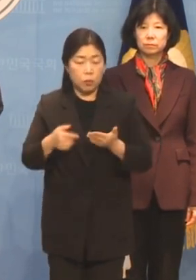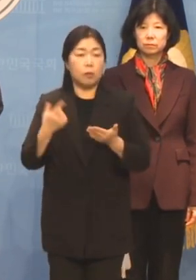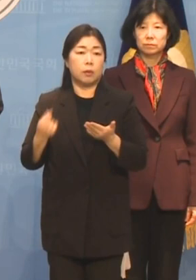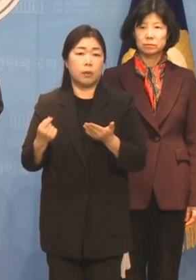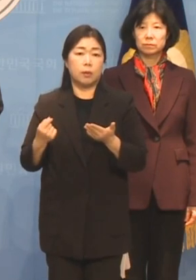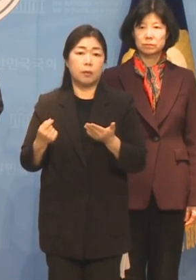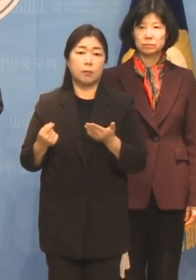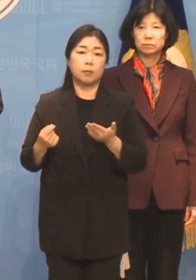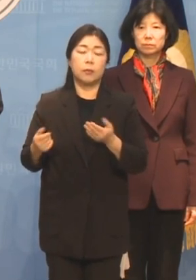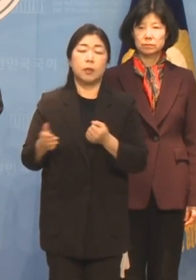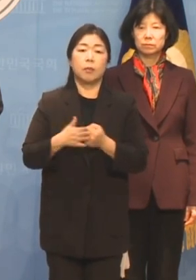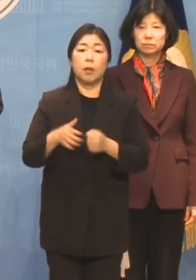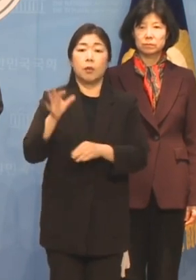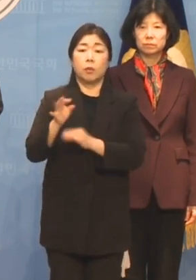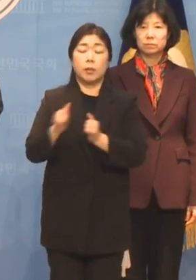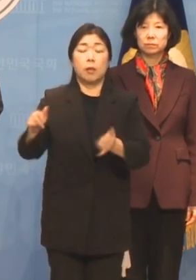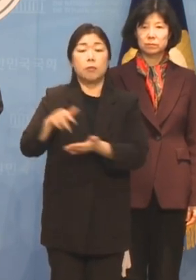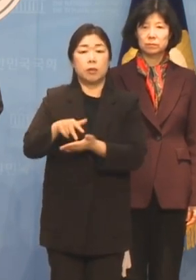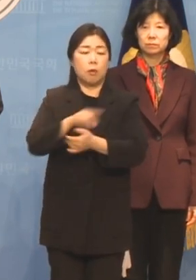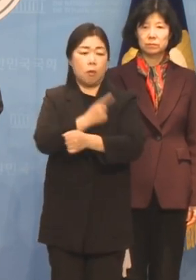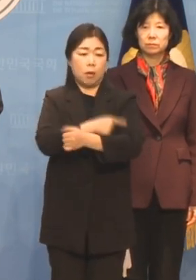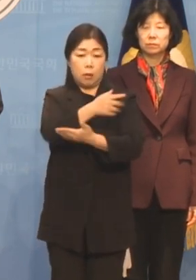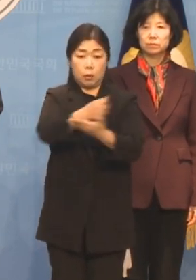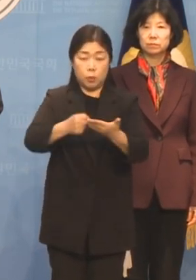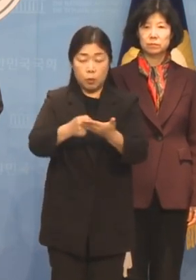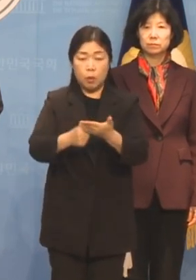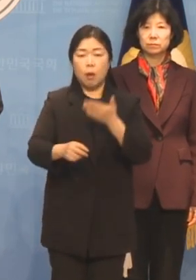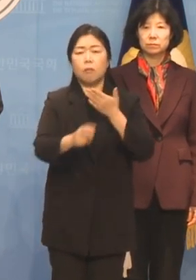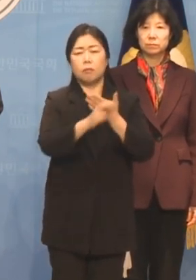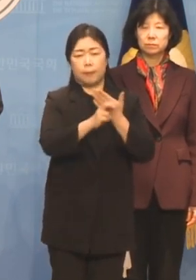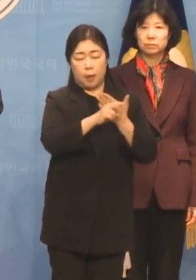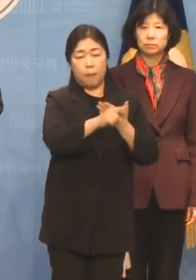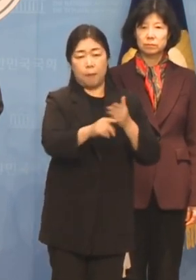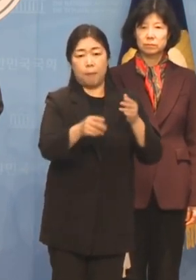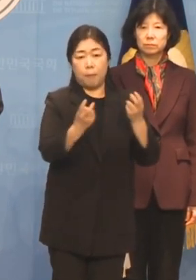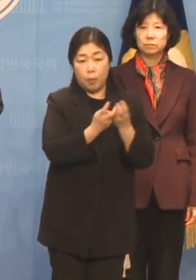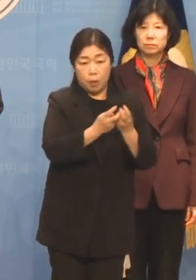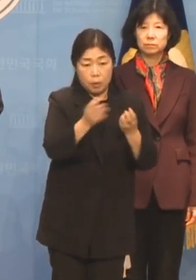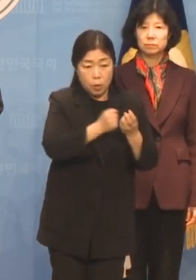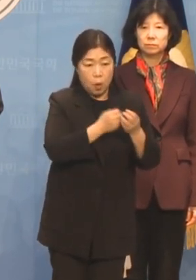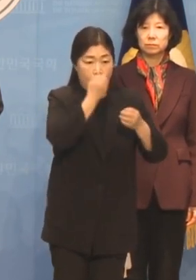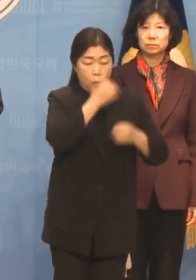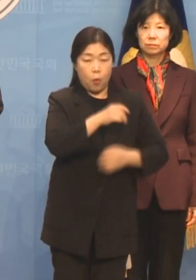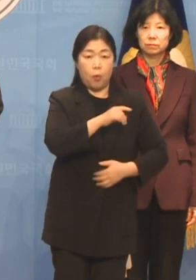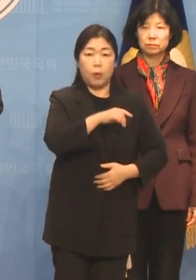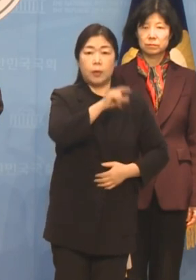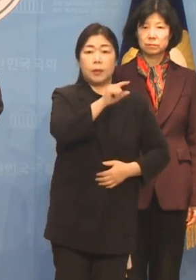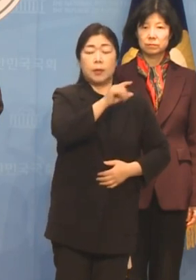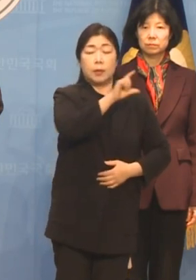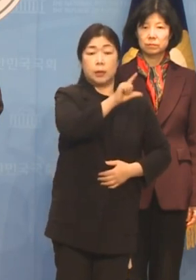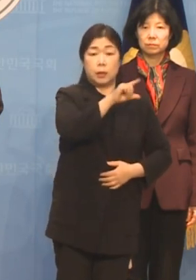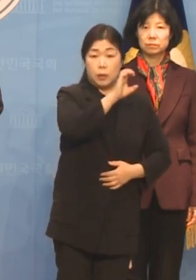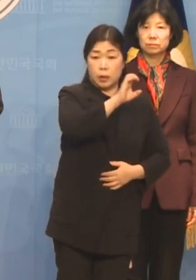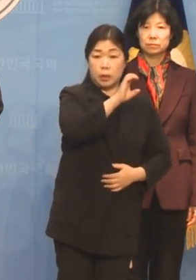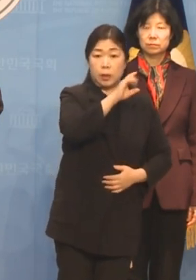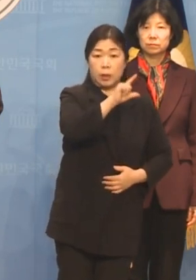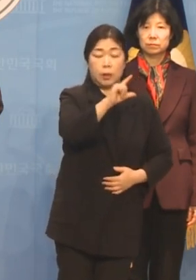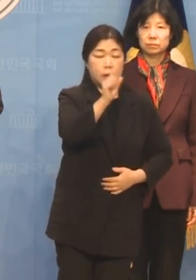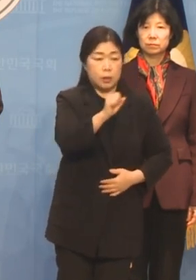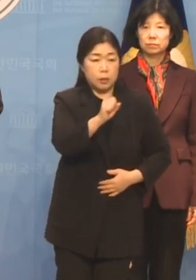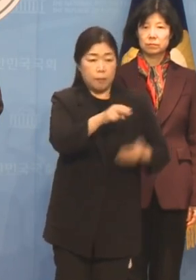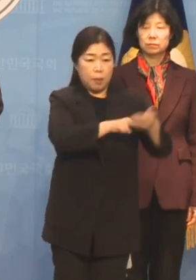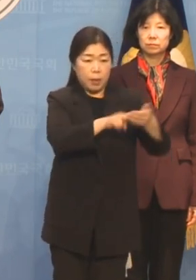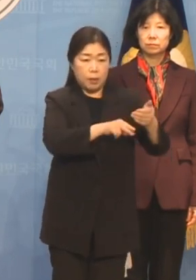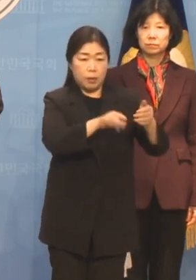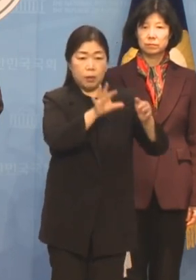우리는 금융소비자로서 권리를 되찾고 불법적인 방법으로 홍콩 H지수 ELS를 판매한